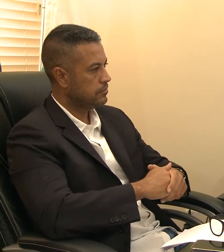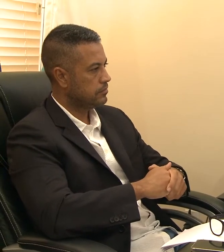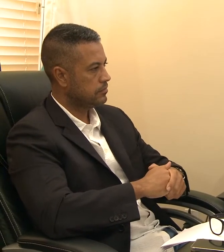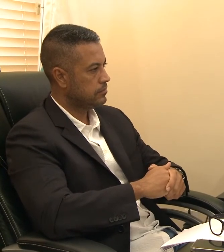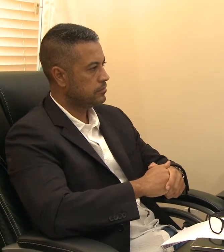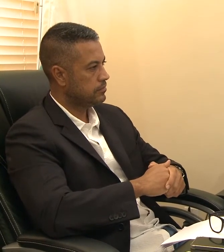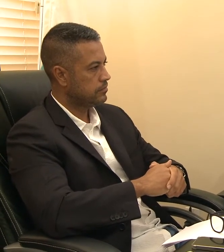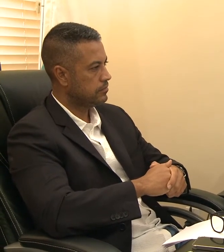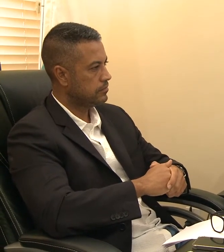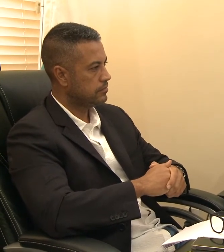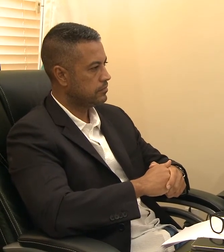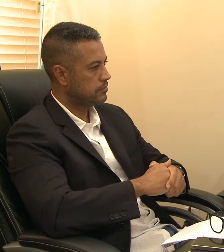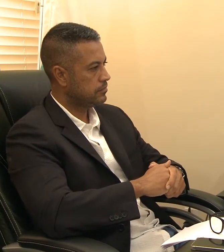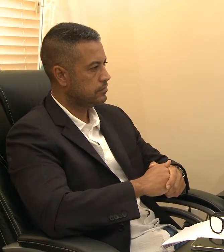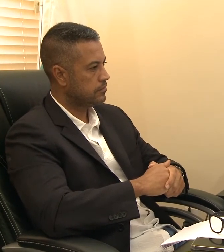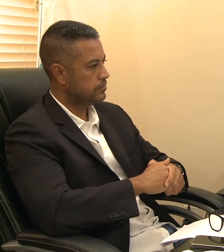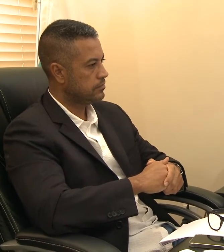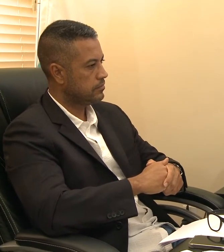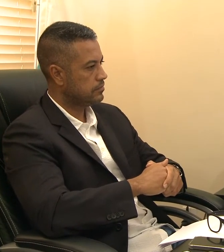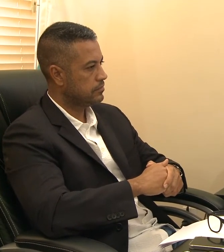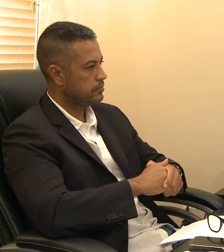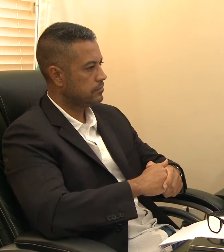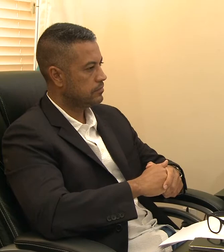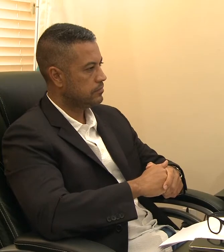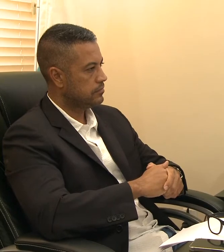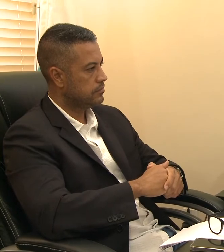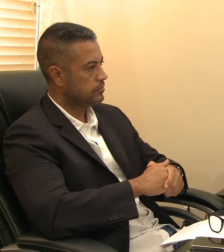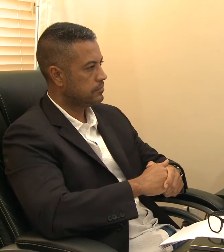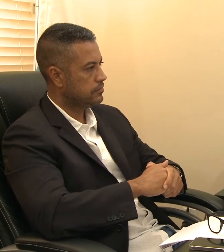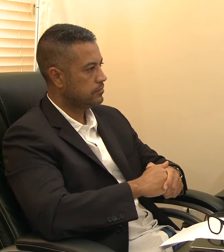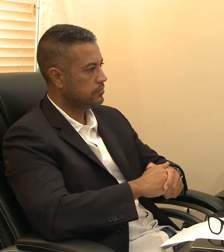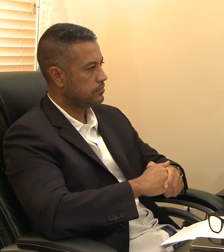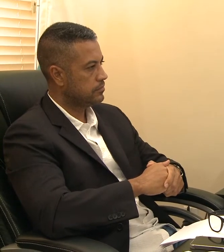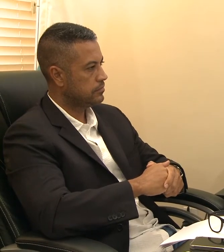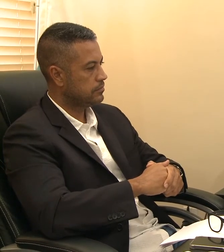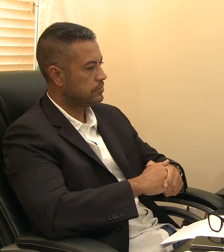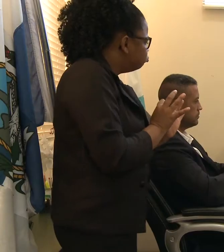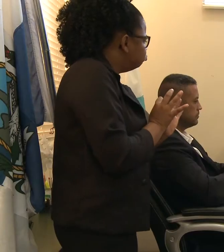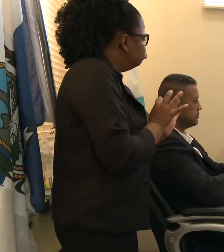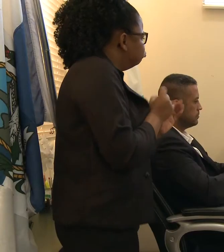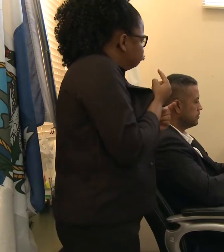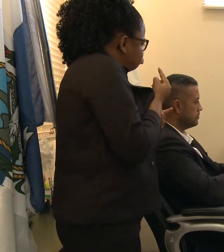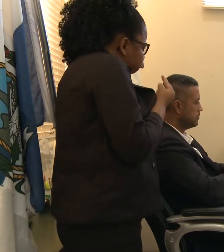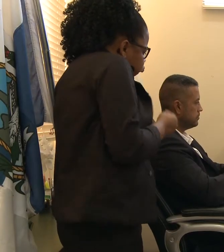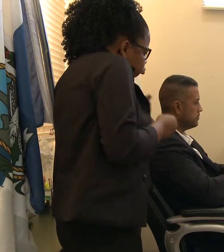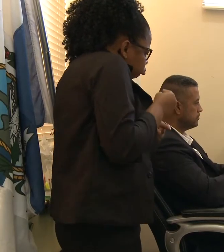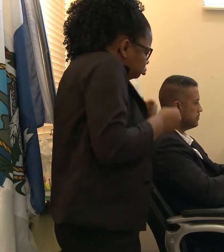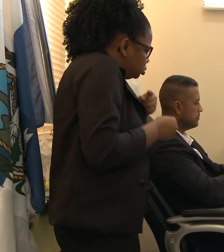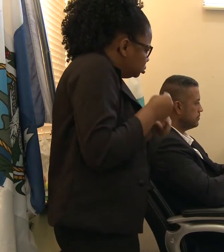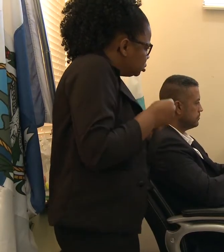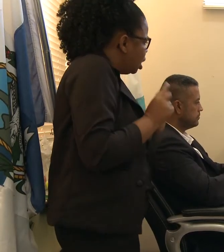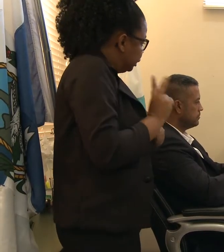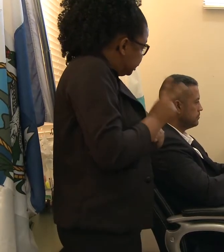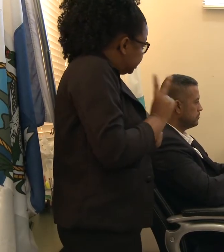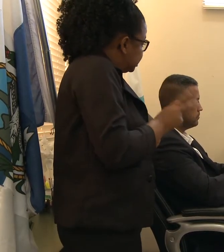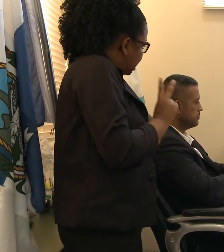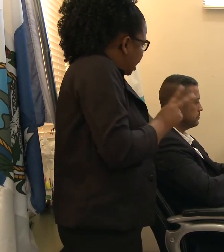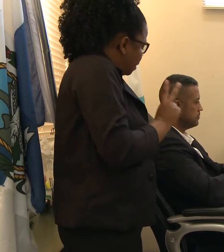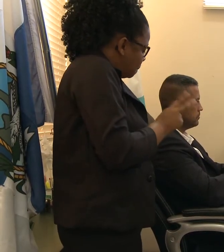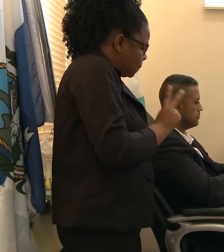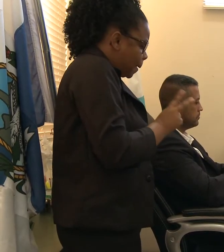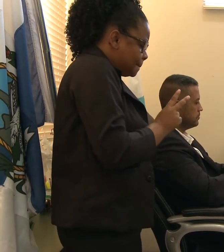a Coreia, uma cidade pública X, uma cidade-estado, é uma cidade que realmente nos